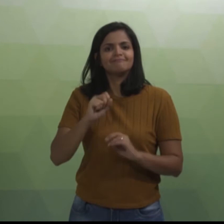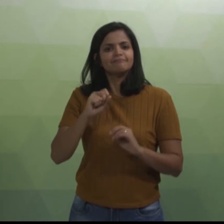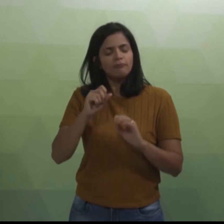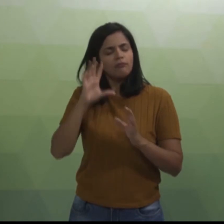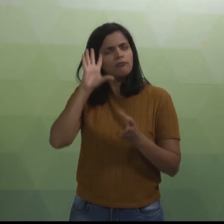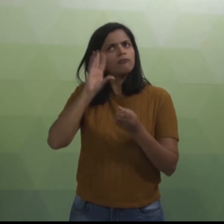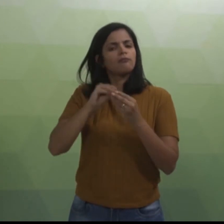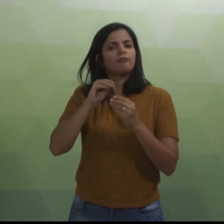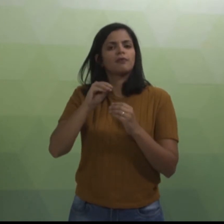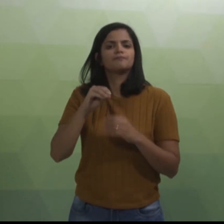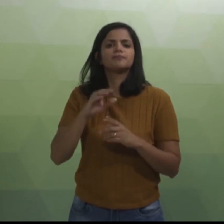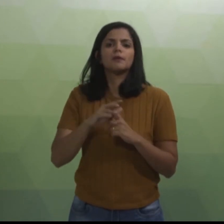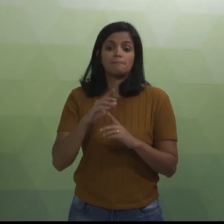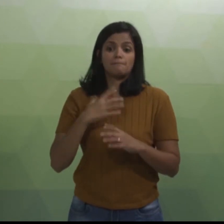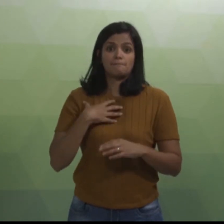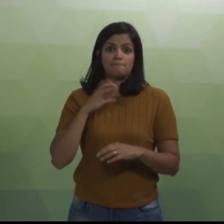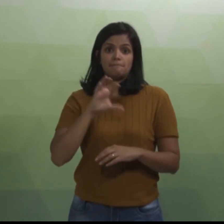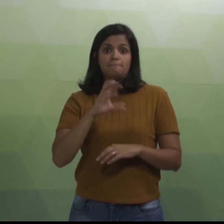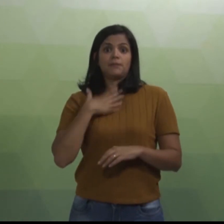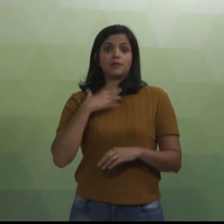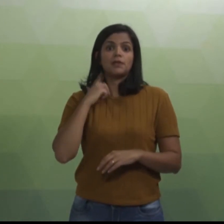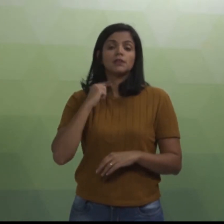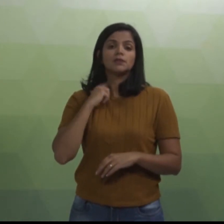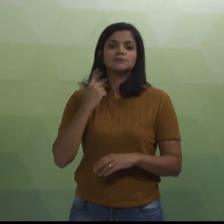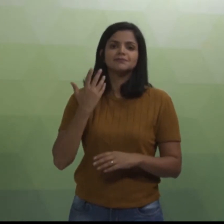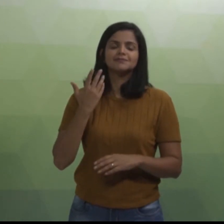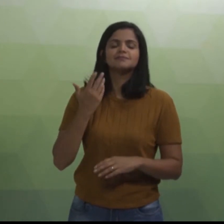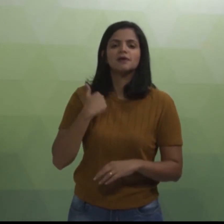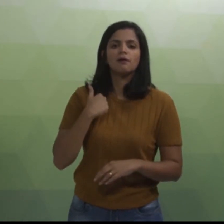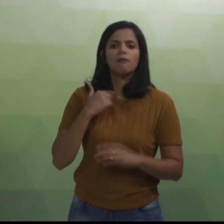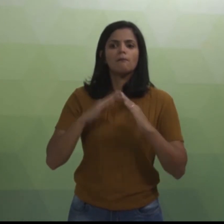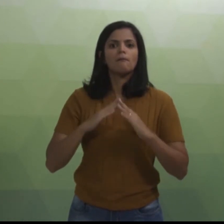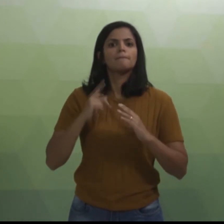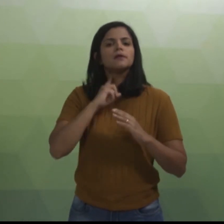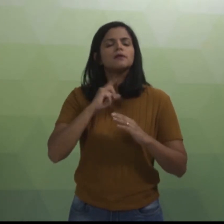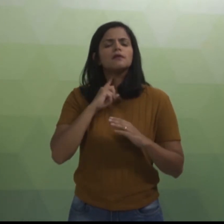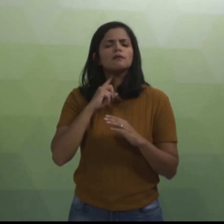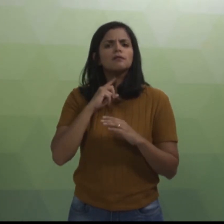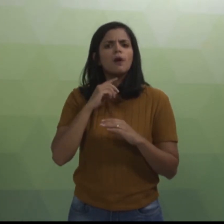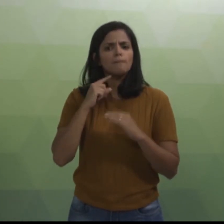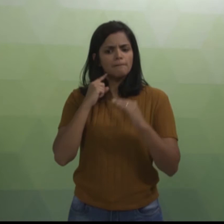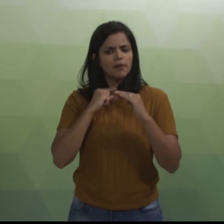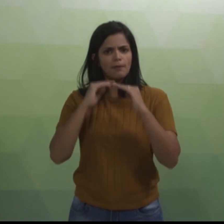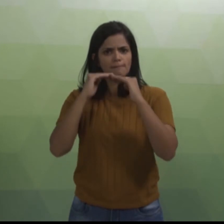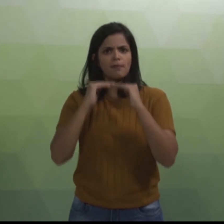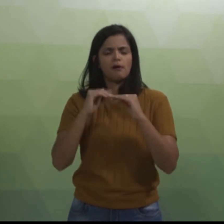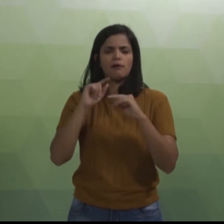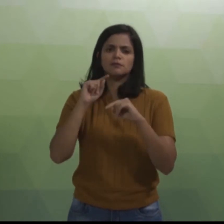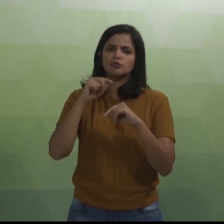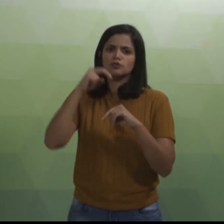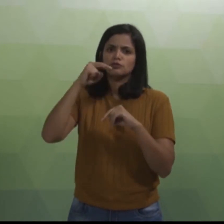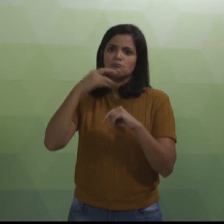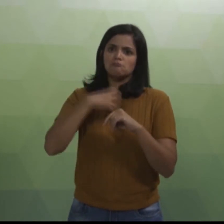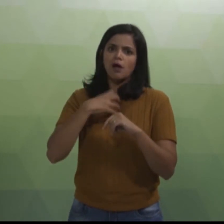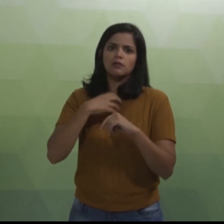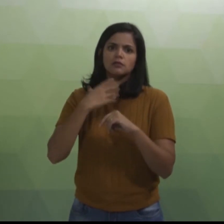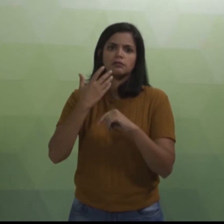real. Para o sul. Bahia em relação a Minas. Então eu faço essa marcação. Onde está? Está